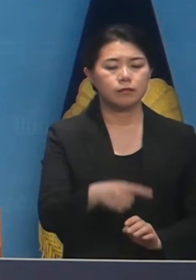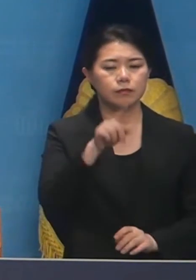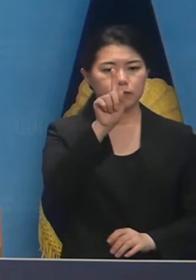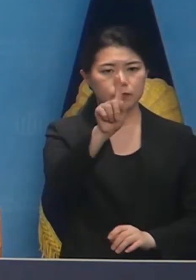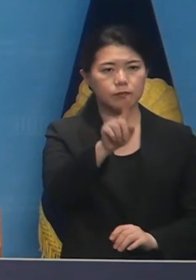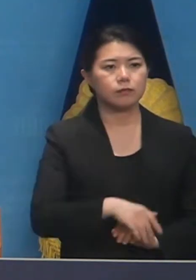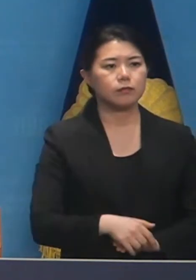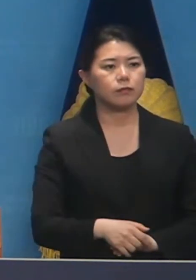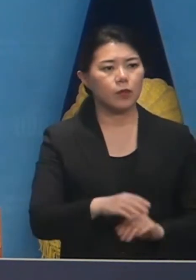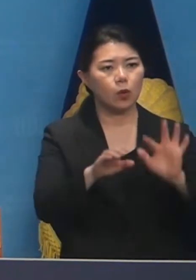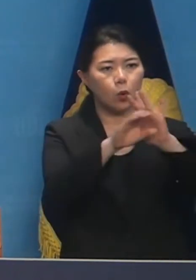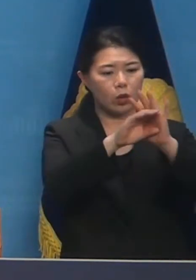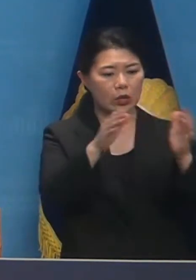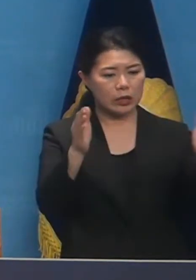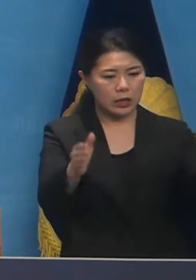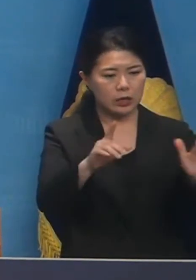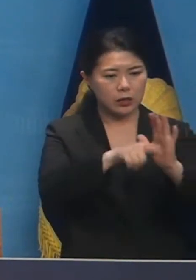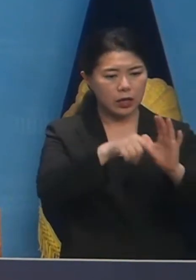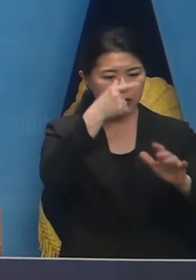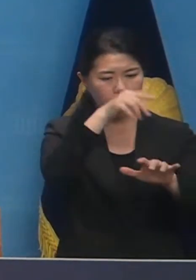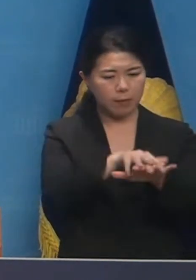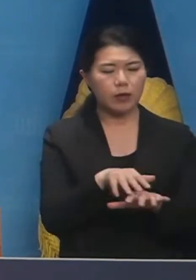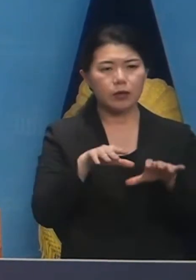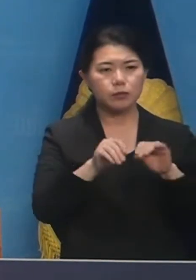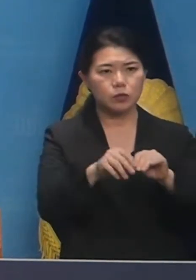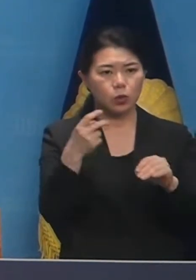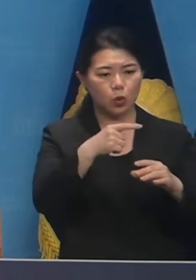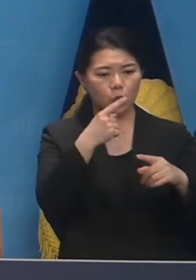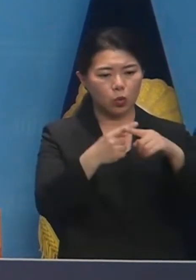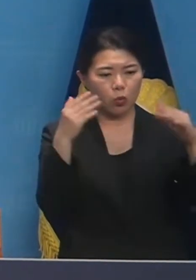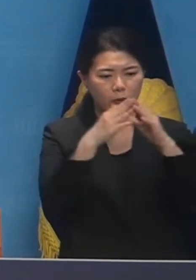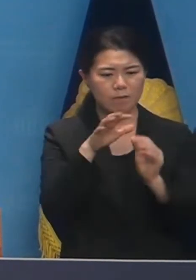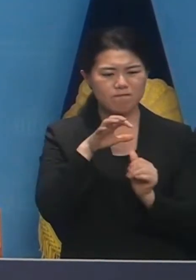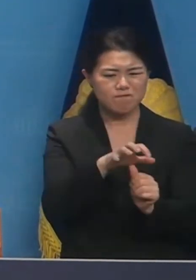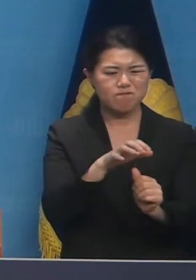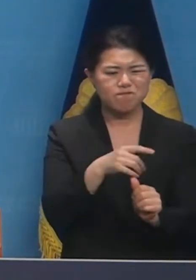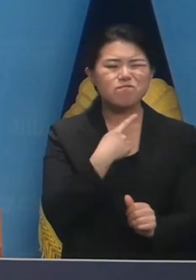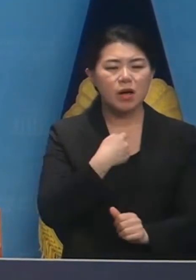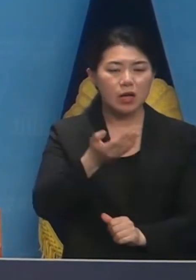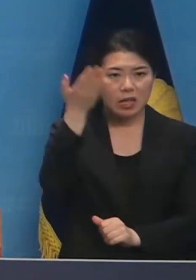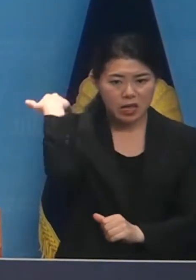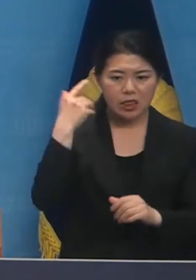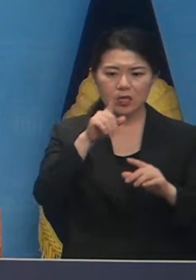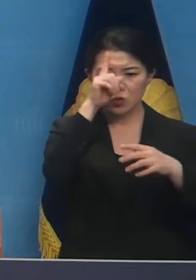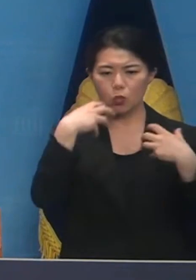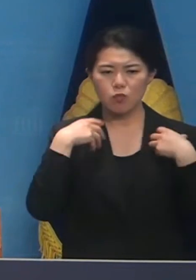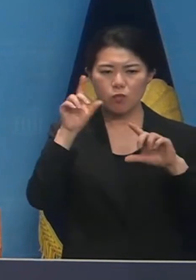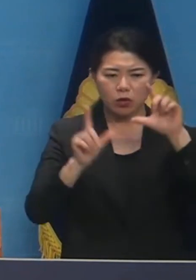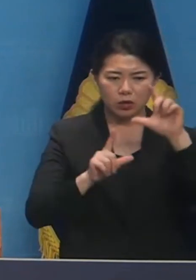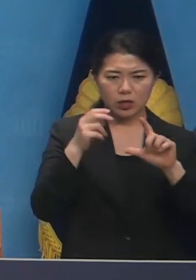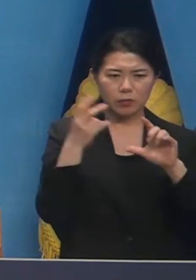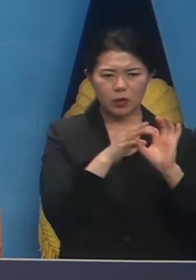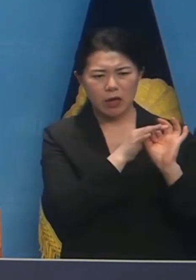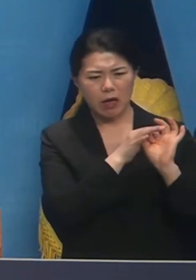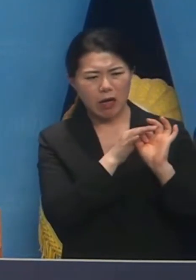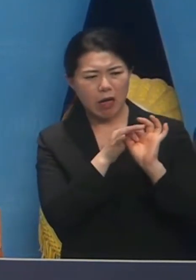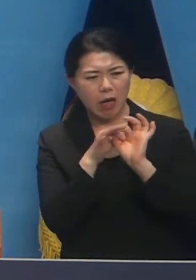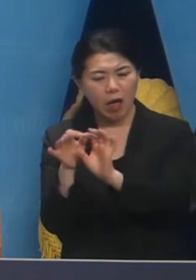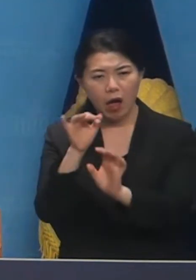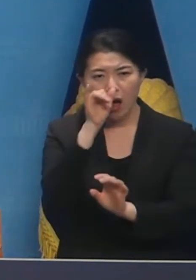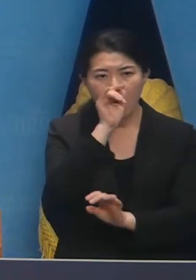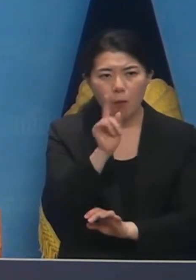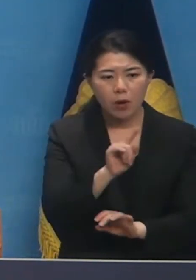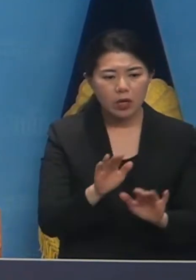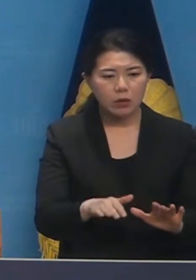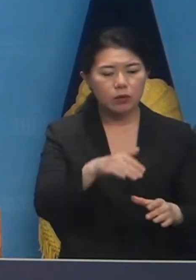하나, 코로나 기간 예배를 금지하고 교회를 탄압한 과거 정부의 행태와 그 연장선상에